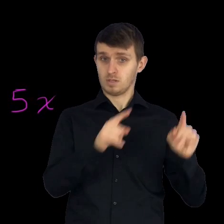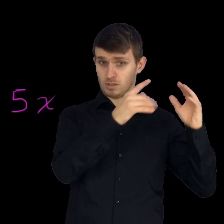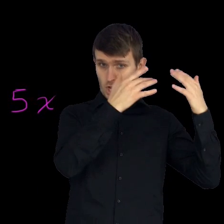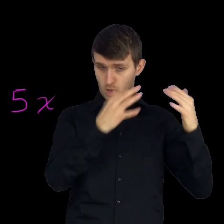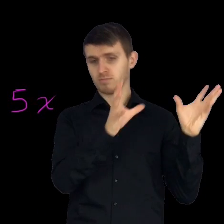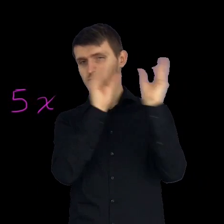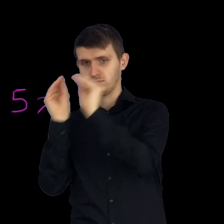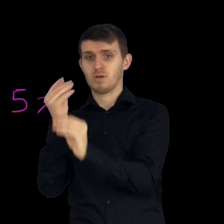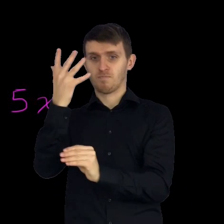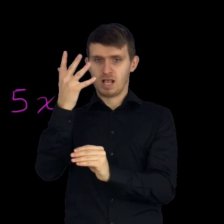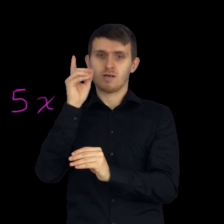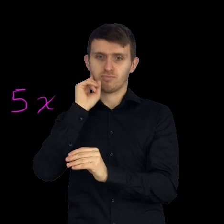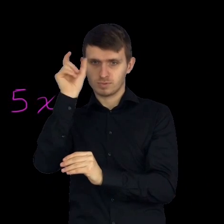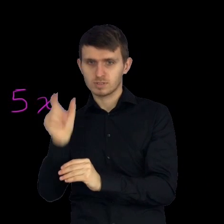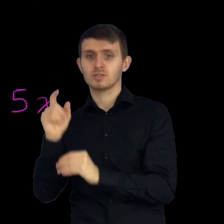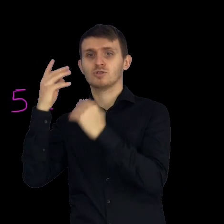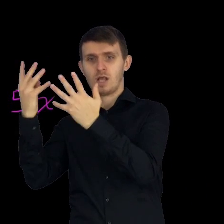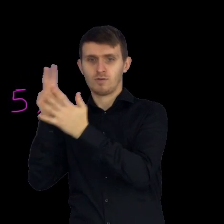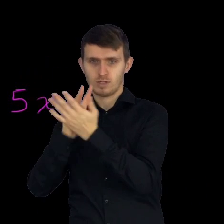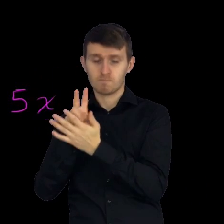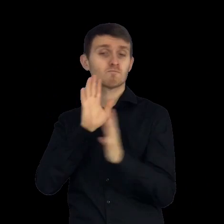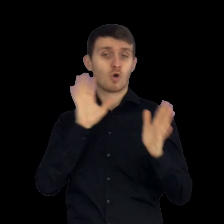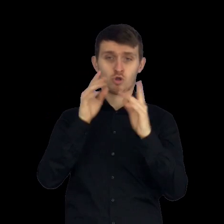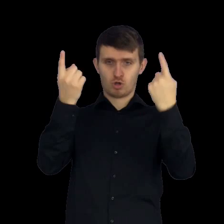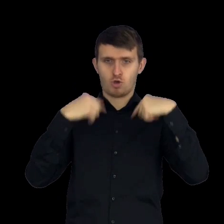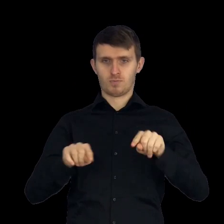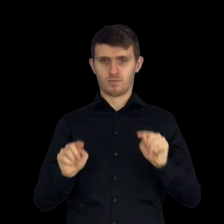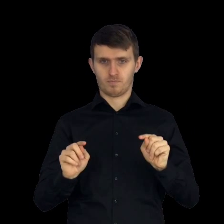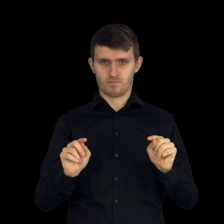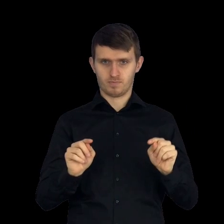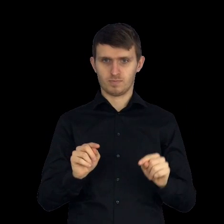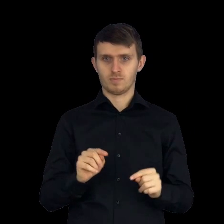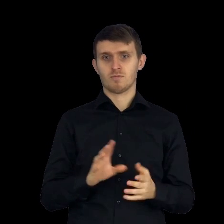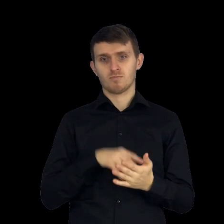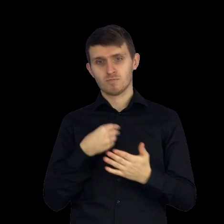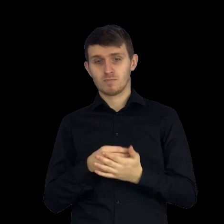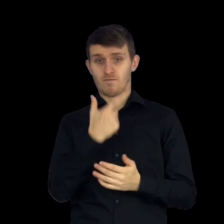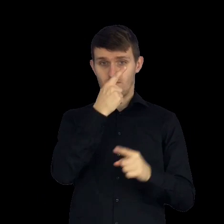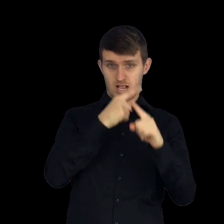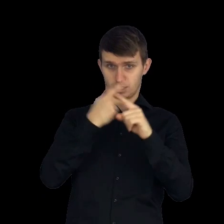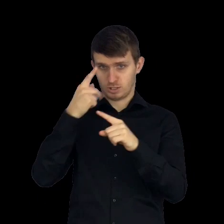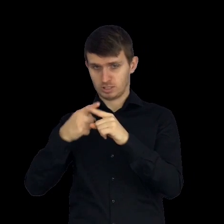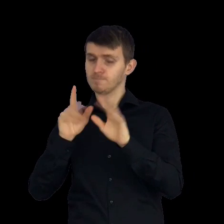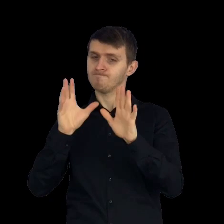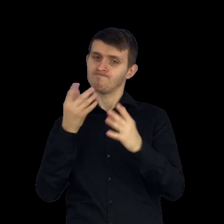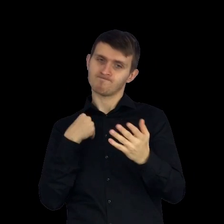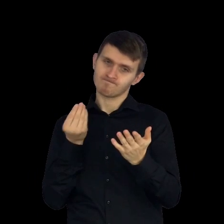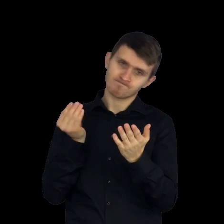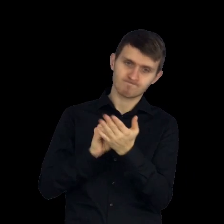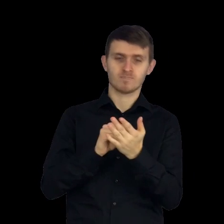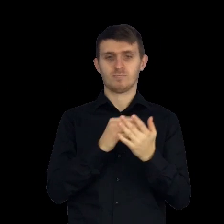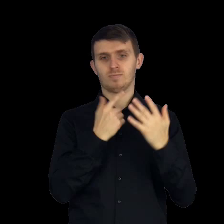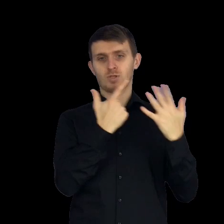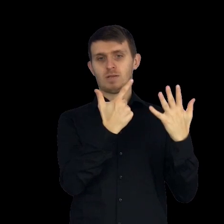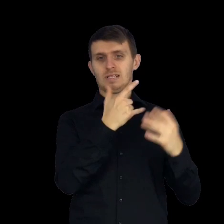To się upraszcza do pięciu czaków i dziewięciu śliwek. Podobnie tutaj. Gdybym miał zamiast dwóch x plus